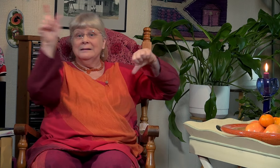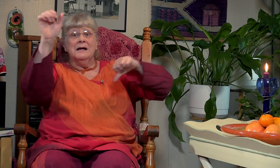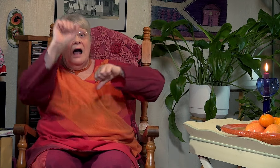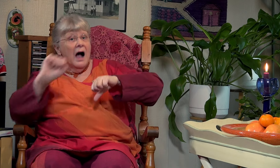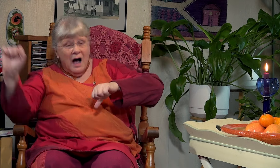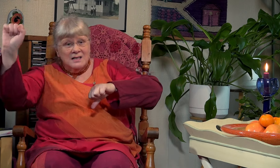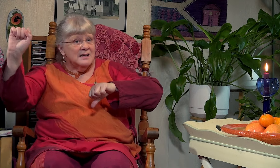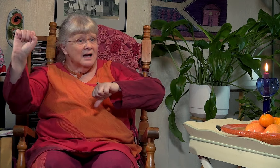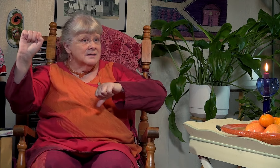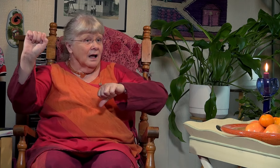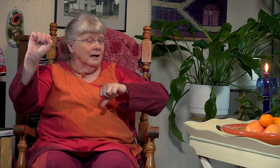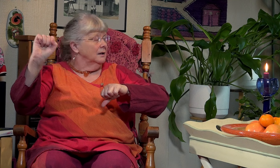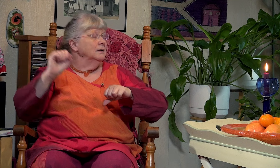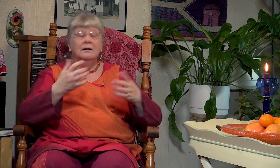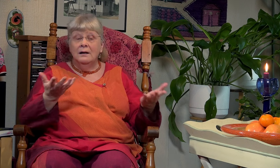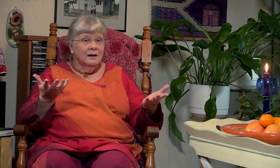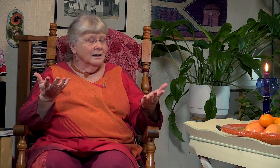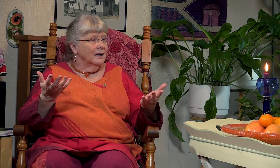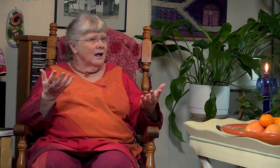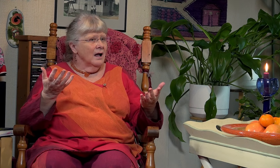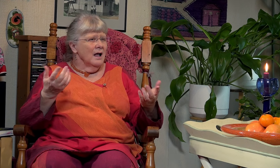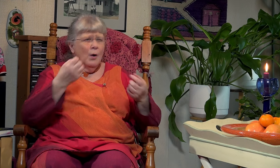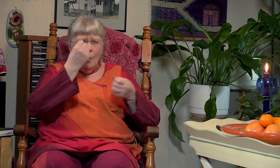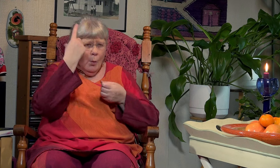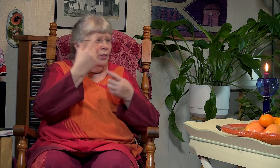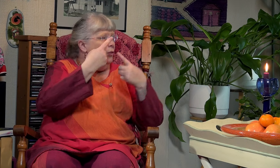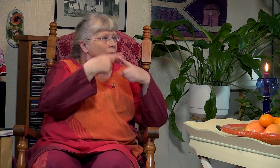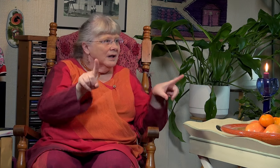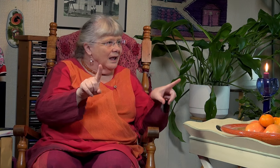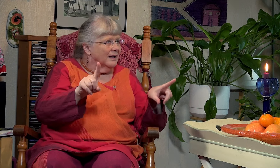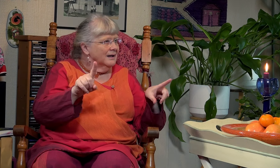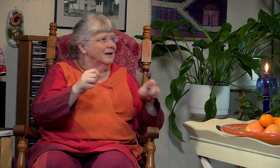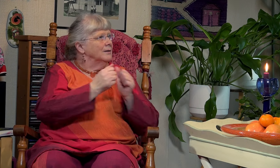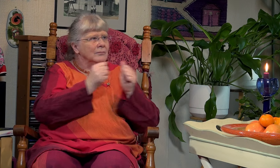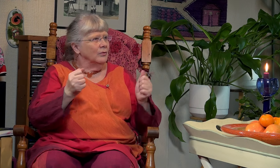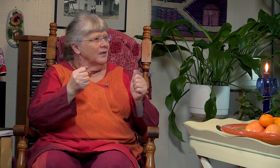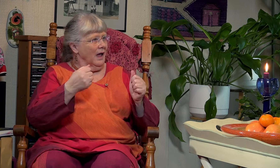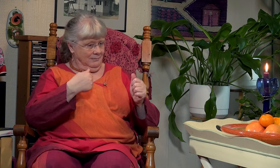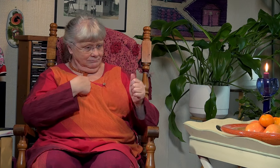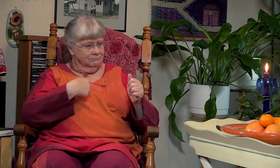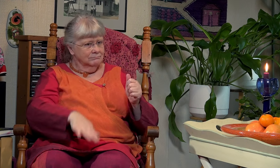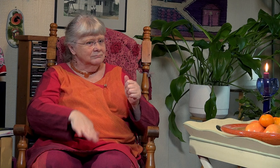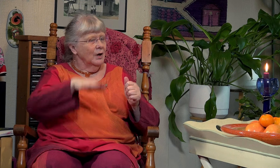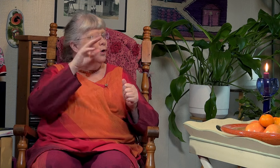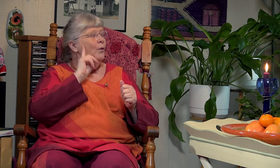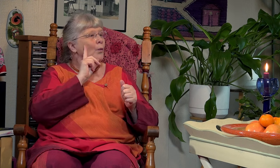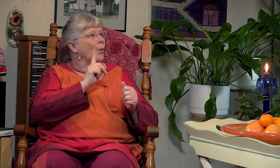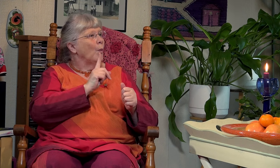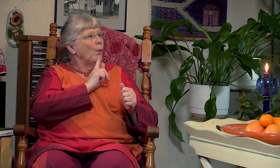Esimerkiksi Etelä-Amerikassa, Aasiassa, missä tahansa, että vaikka kulttuuri on eri, mutta kun